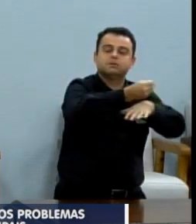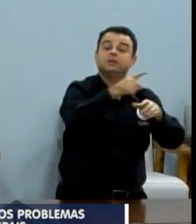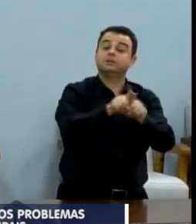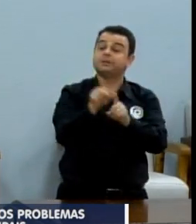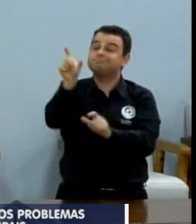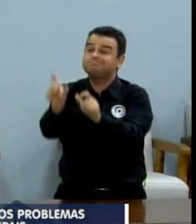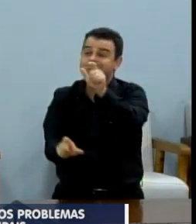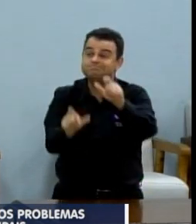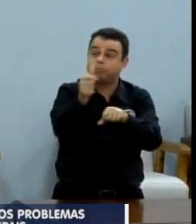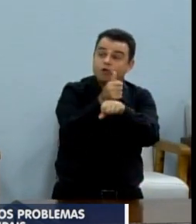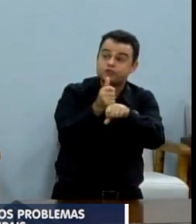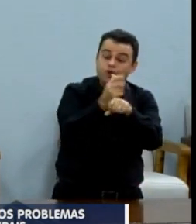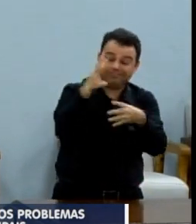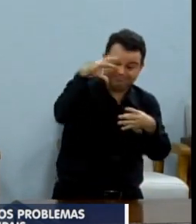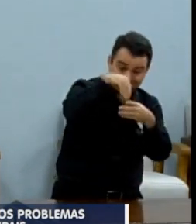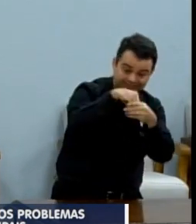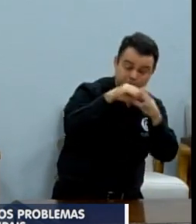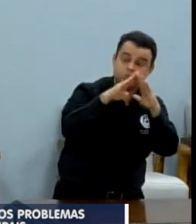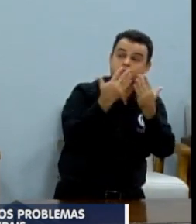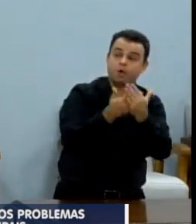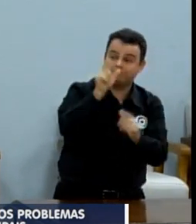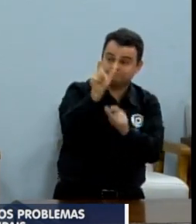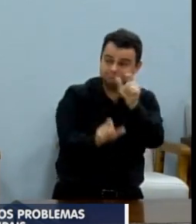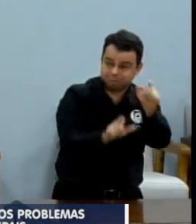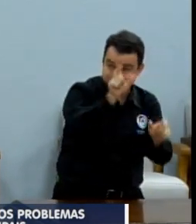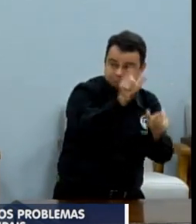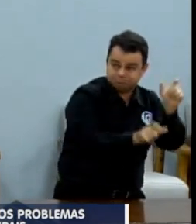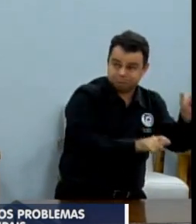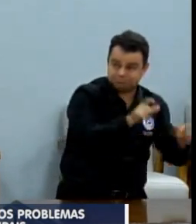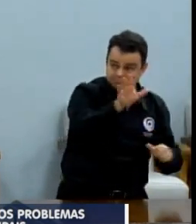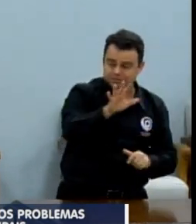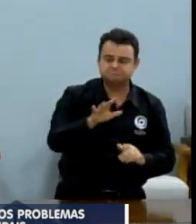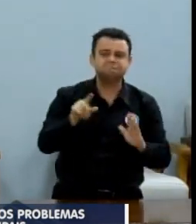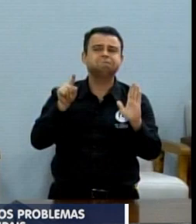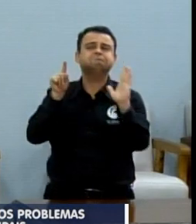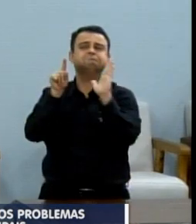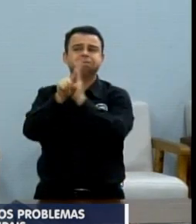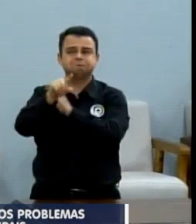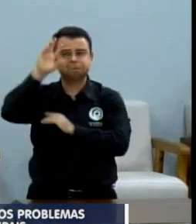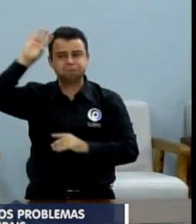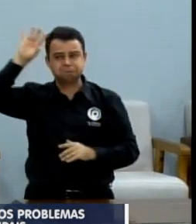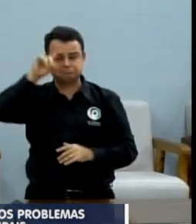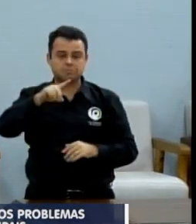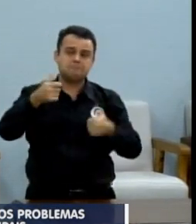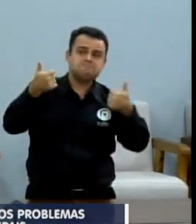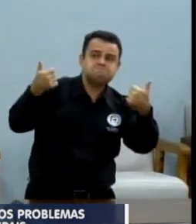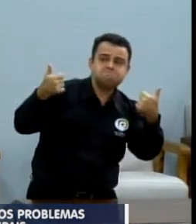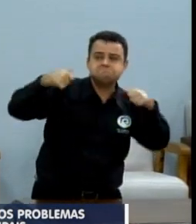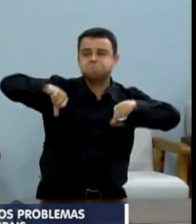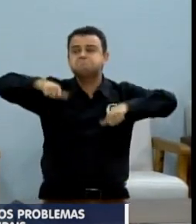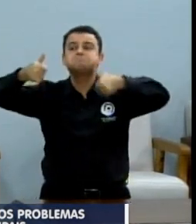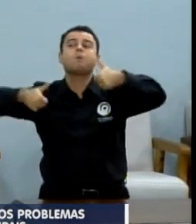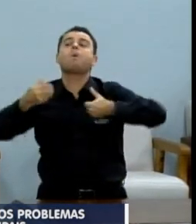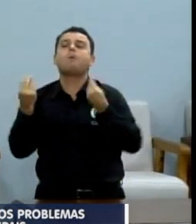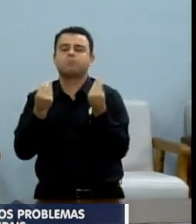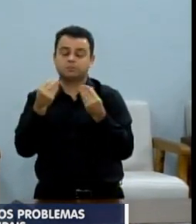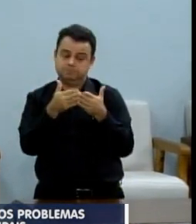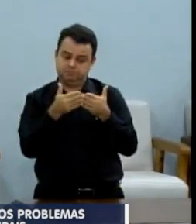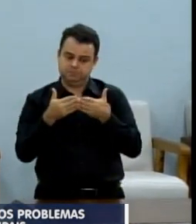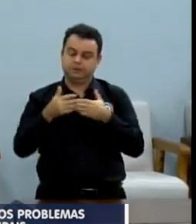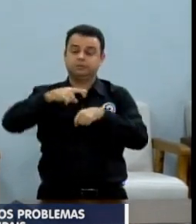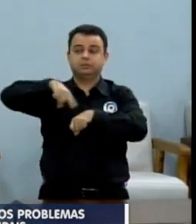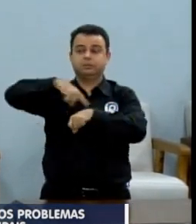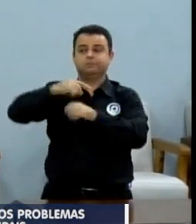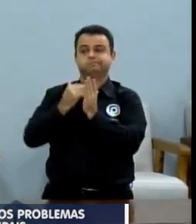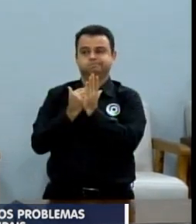ali dentro da escola vamos fazer uma análise de como é que tá peça antecipadamente presidenta mais tempo para mim assim